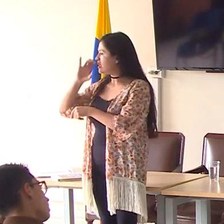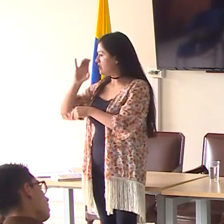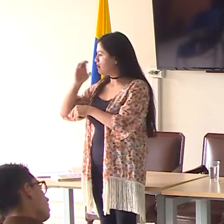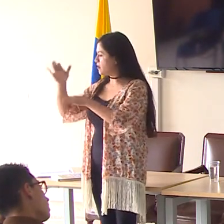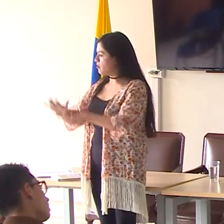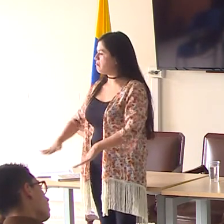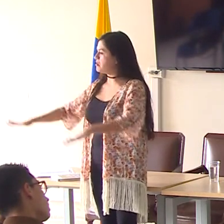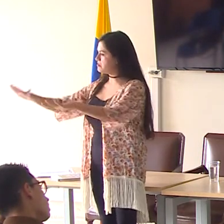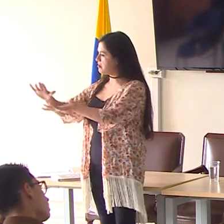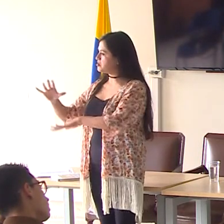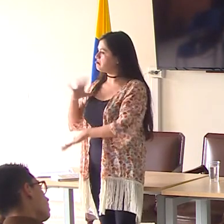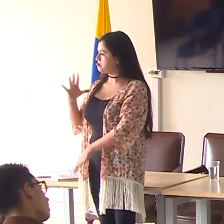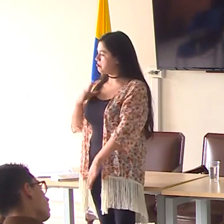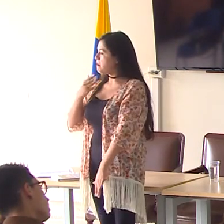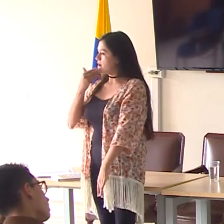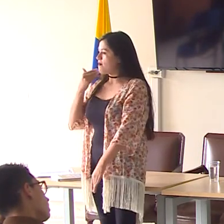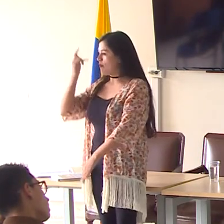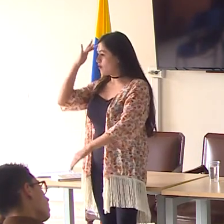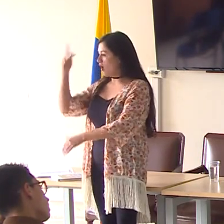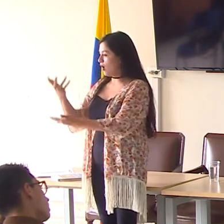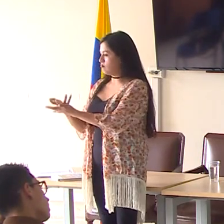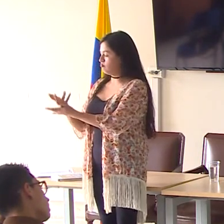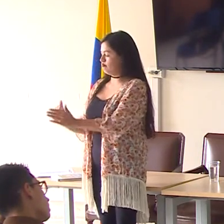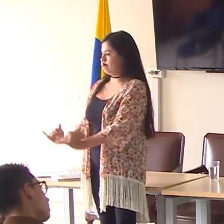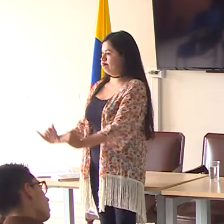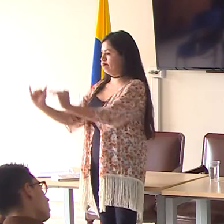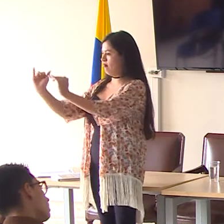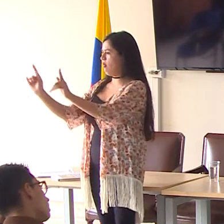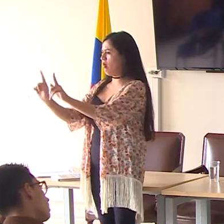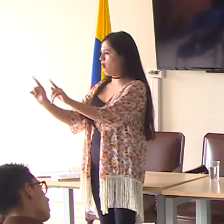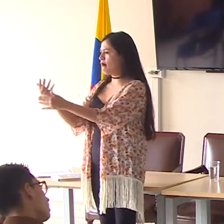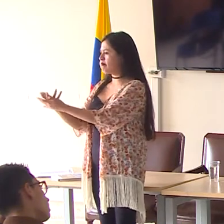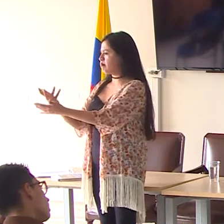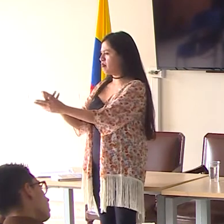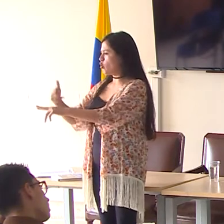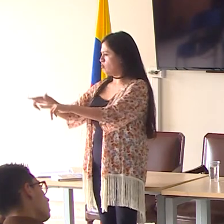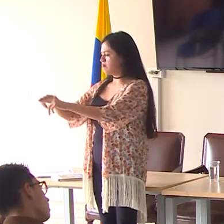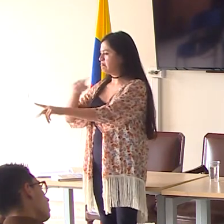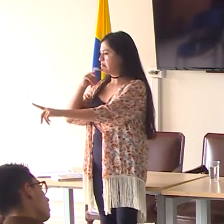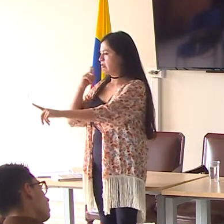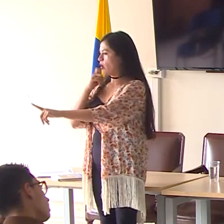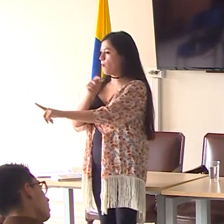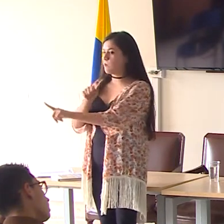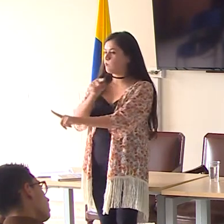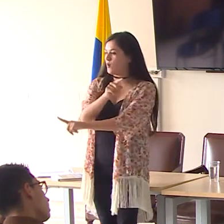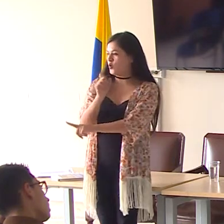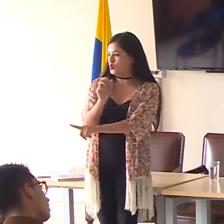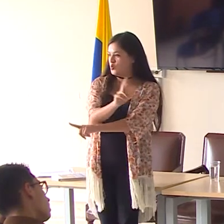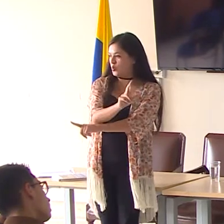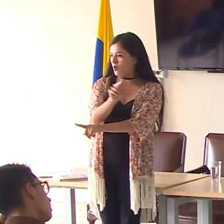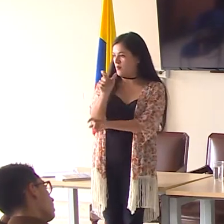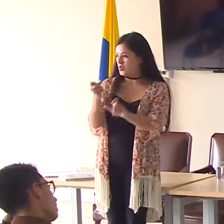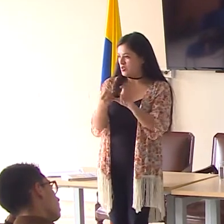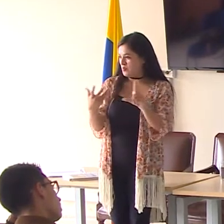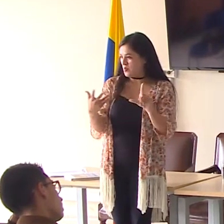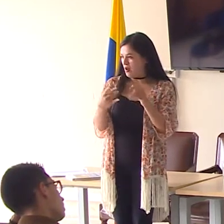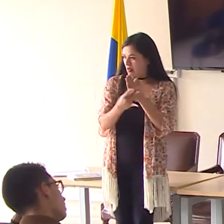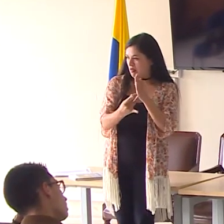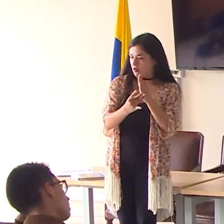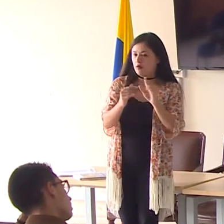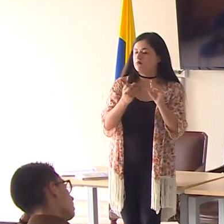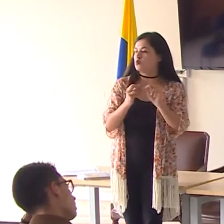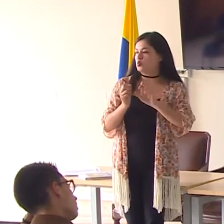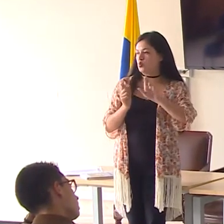adecuadas porque no son terrenos inundables mientras que las clases populares empiezan a trasladarse hacia el sur